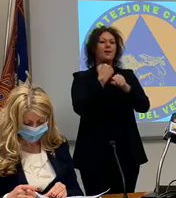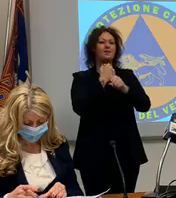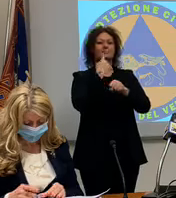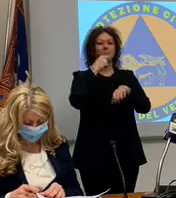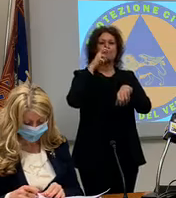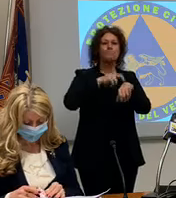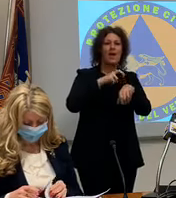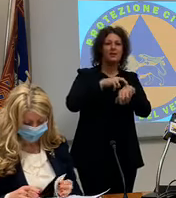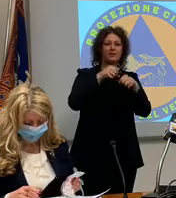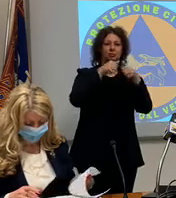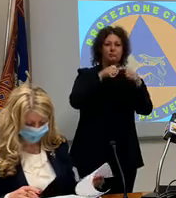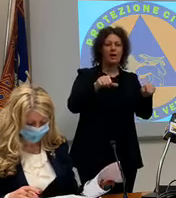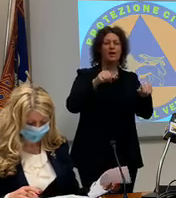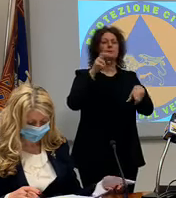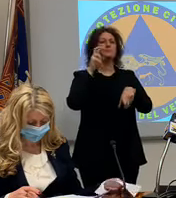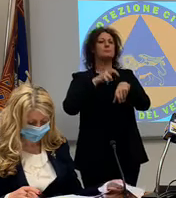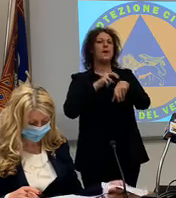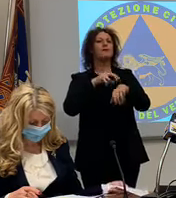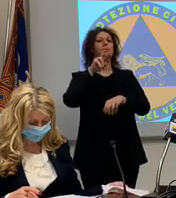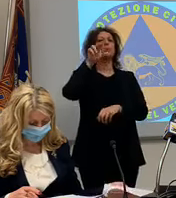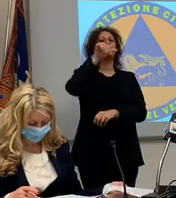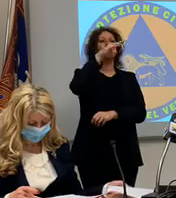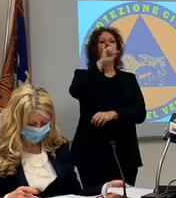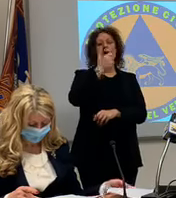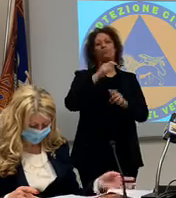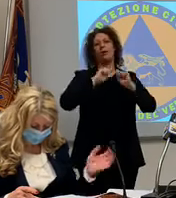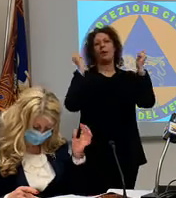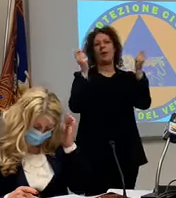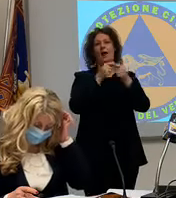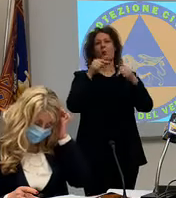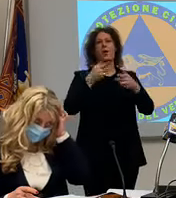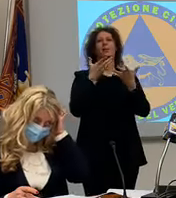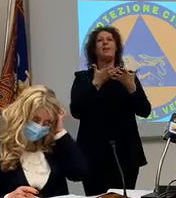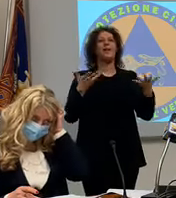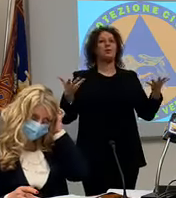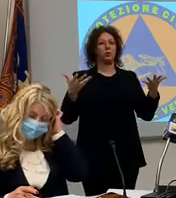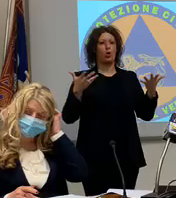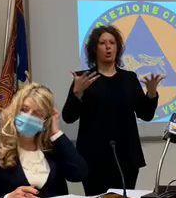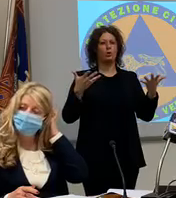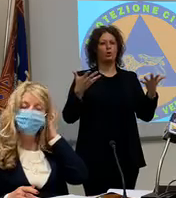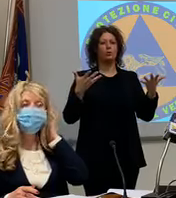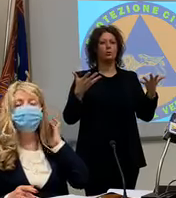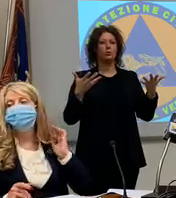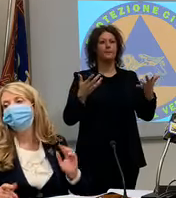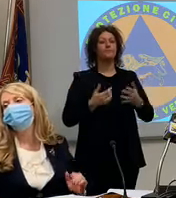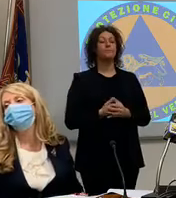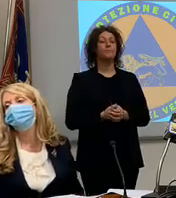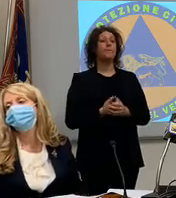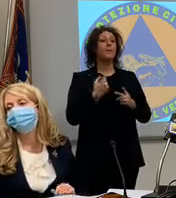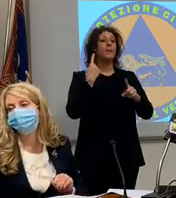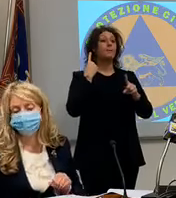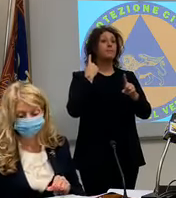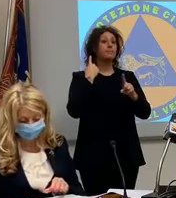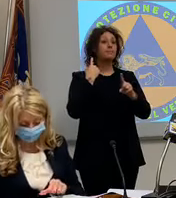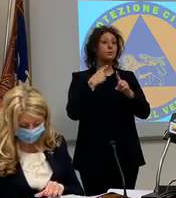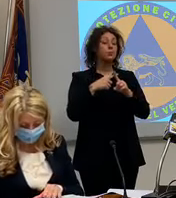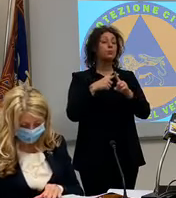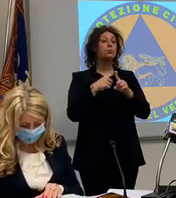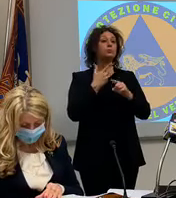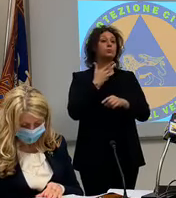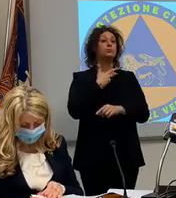delle usca il territorio in generale Considerate che abbiamo Quanti ne abbiamo seguiti al domiciliare